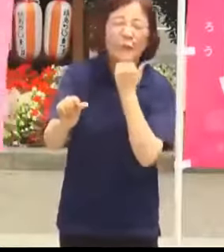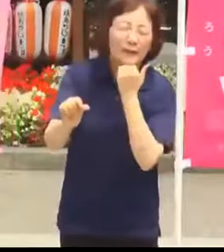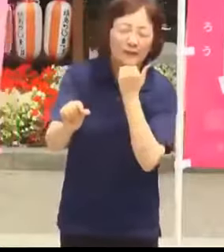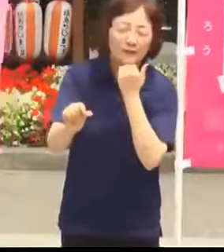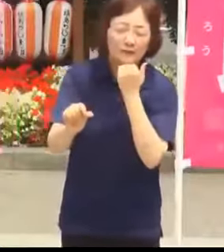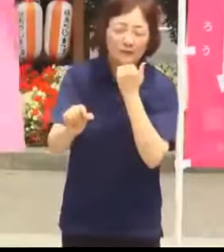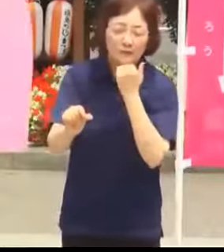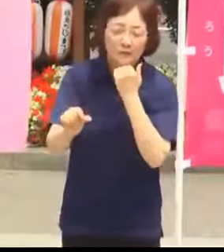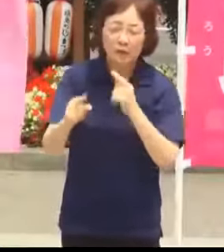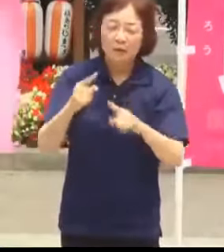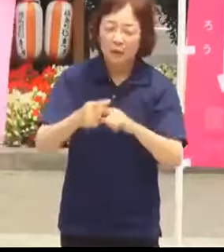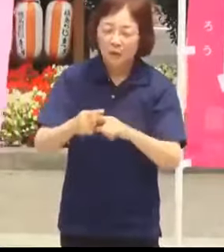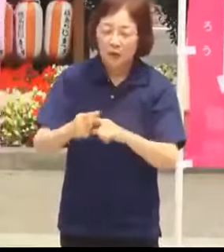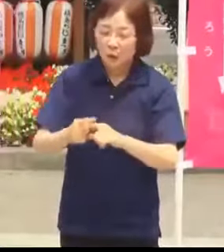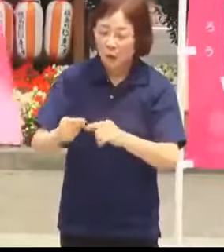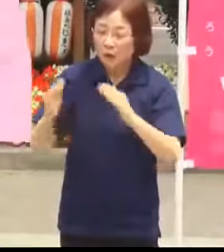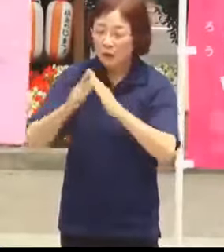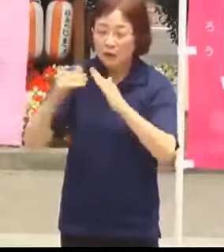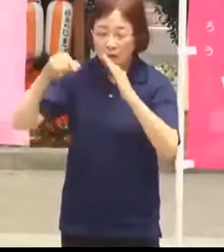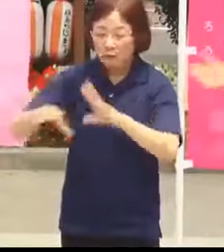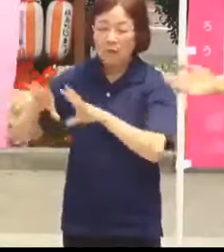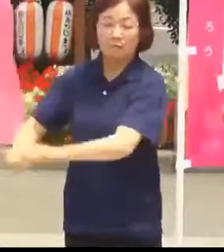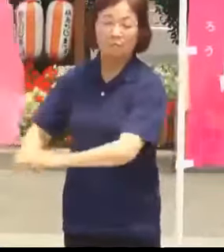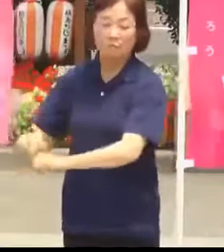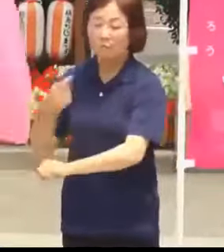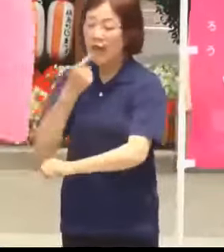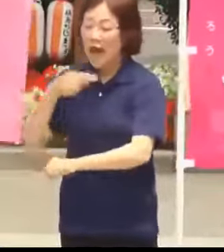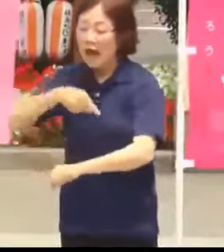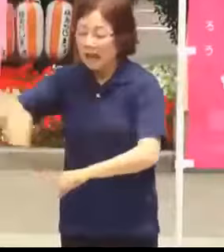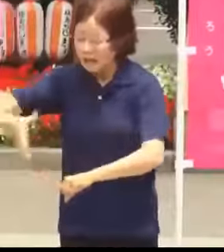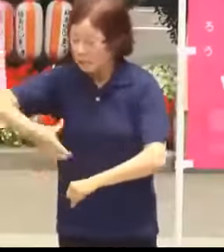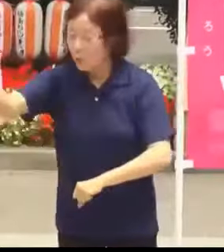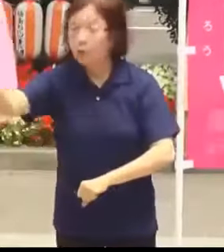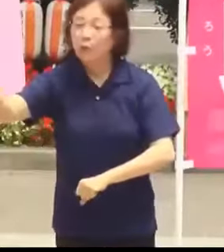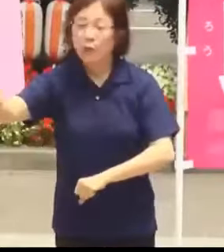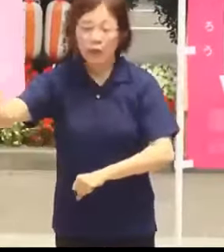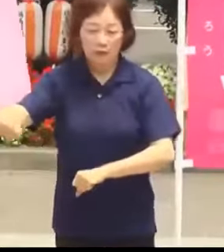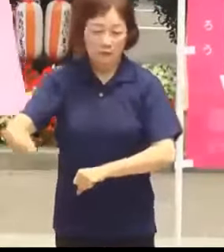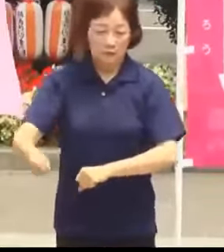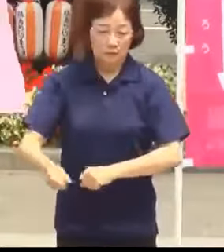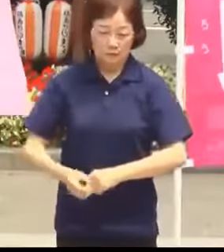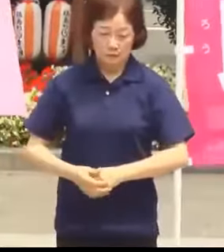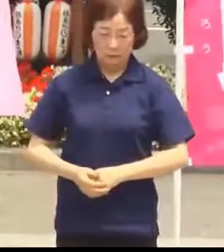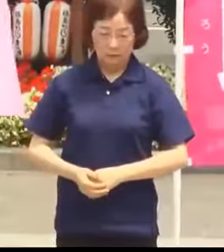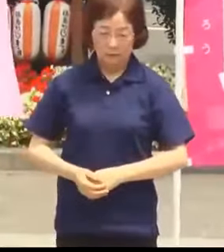それでもダメな場合は差し押さえですよ赤字でも取られるんですよ